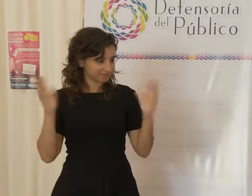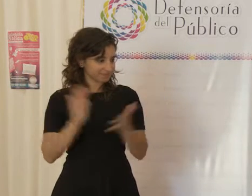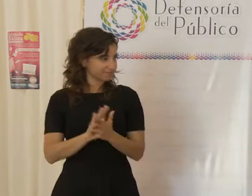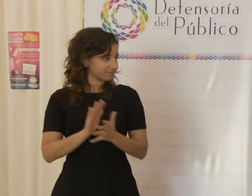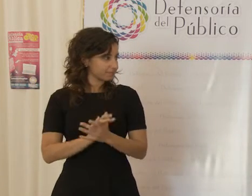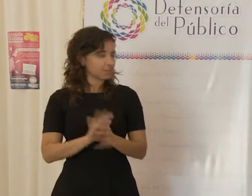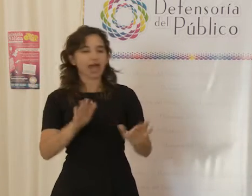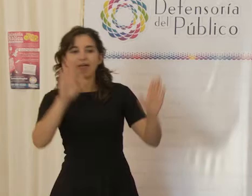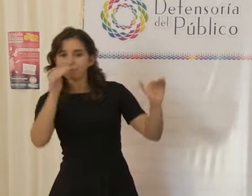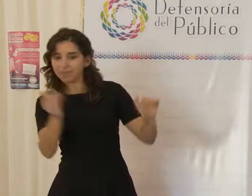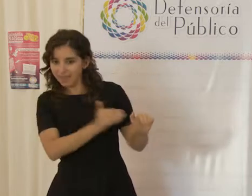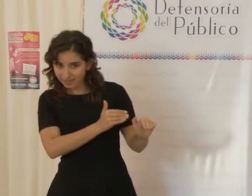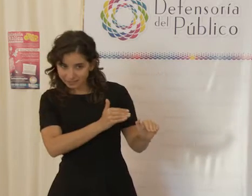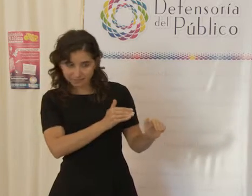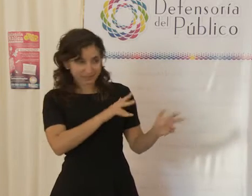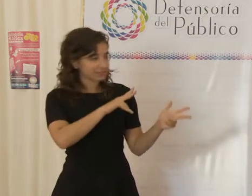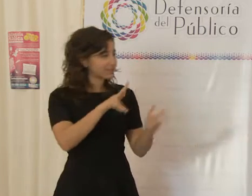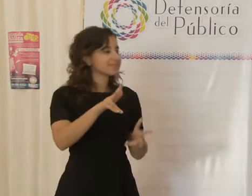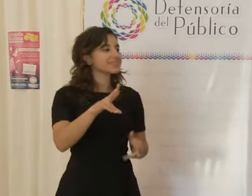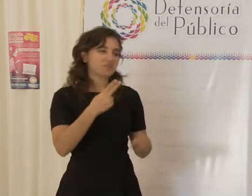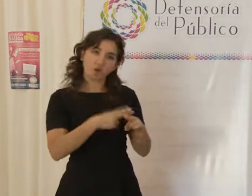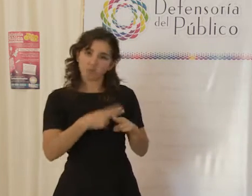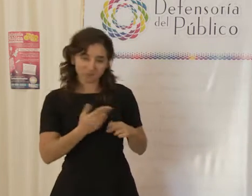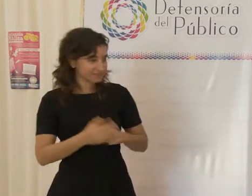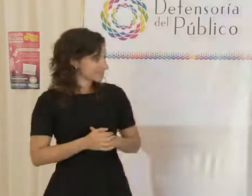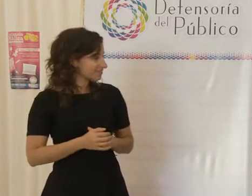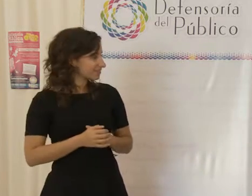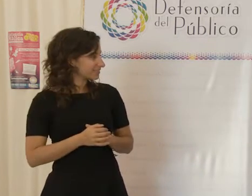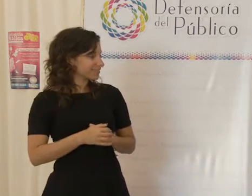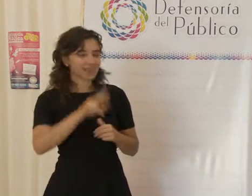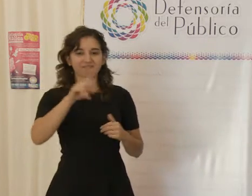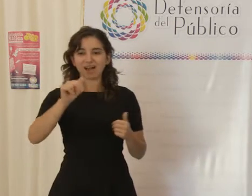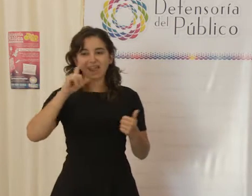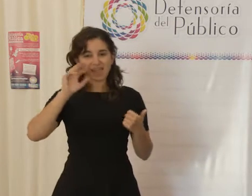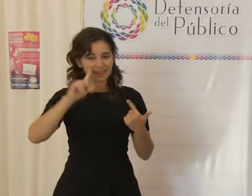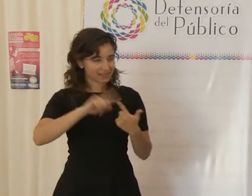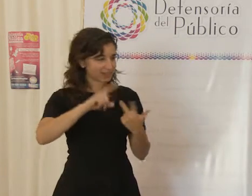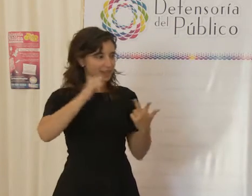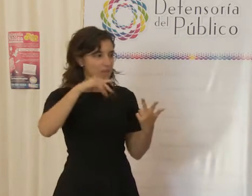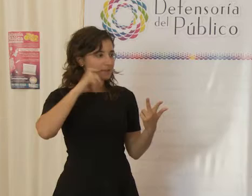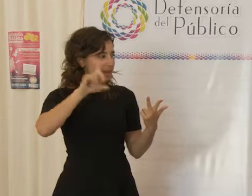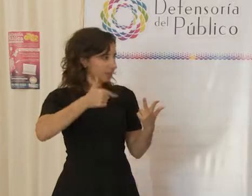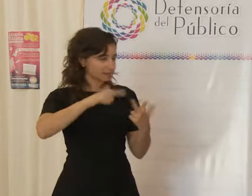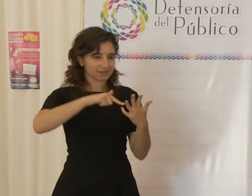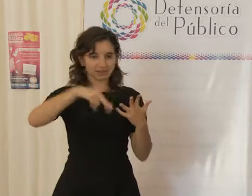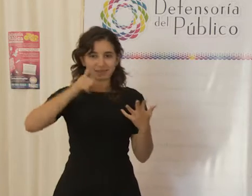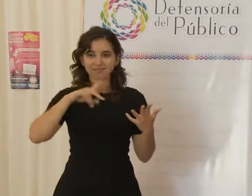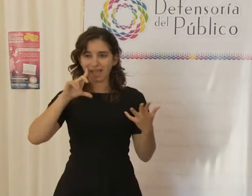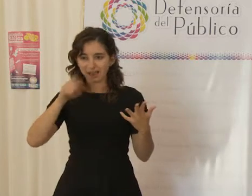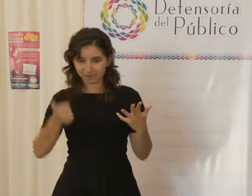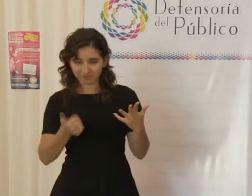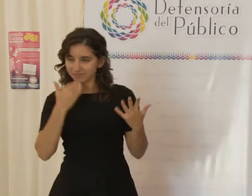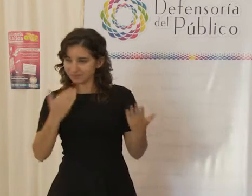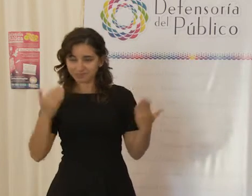antes de despedirnos queremos decir los nombres Valeria Camila Natalia Muchas